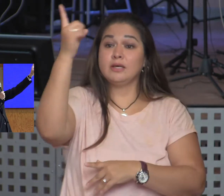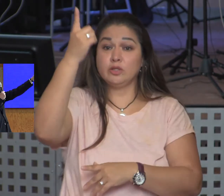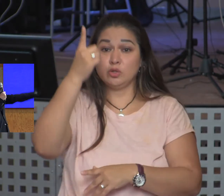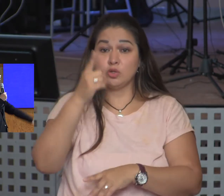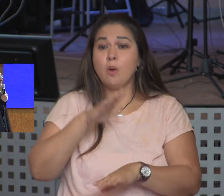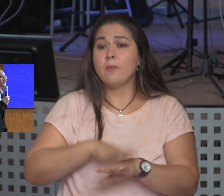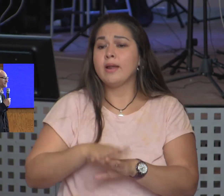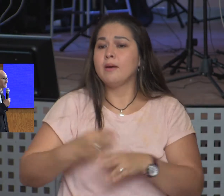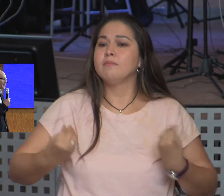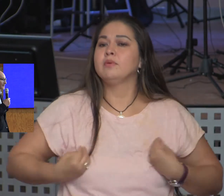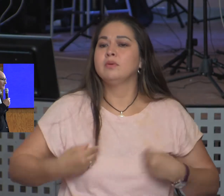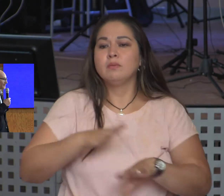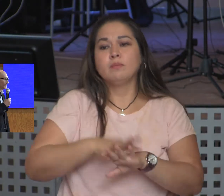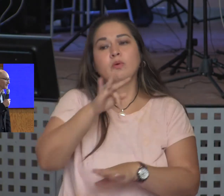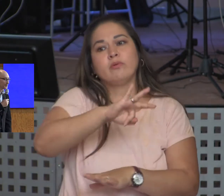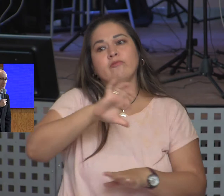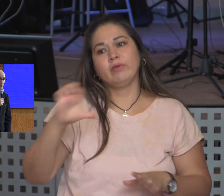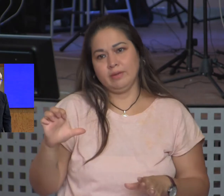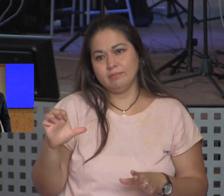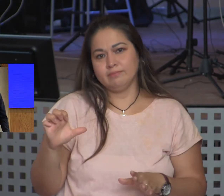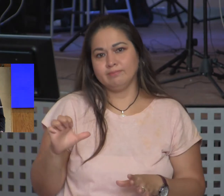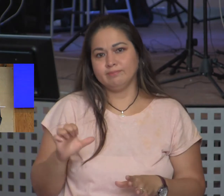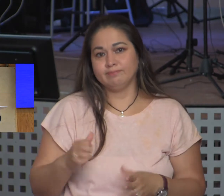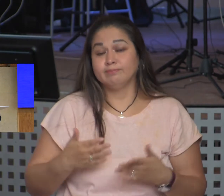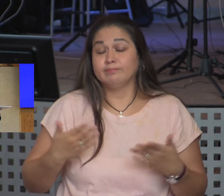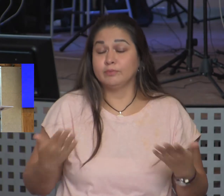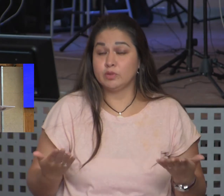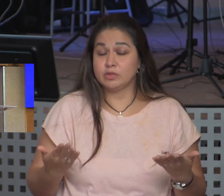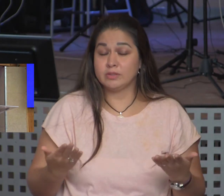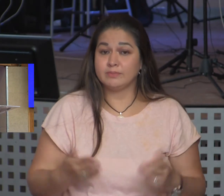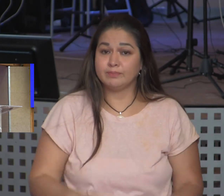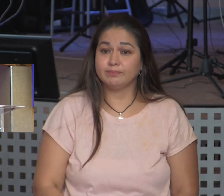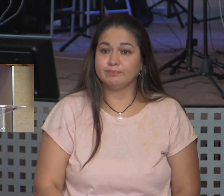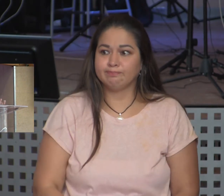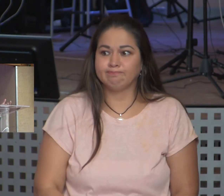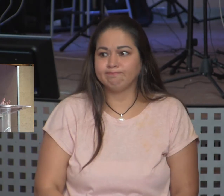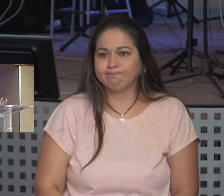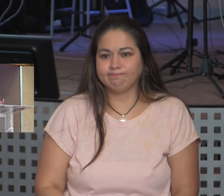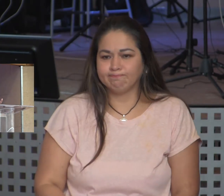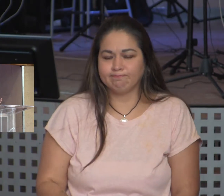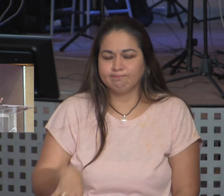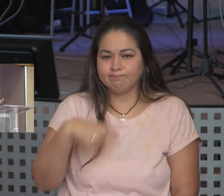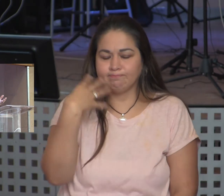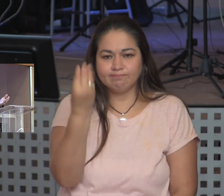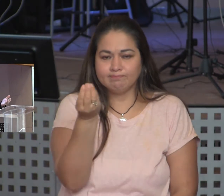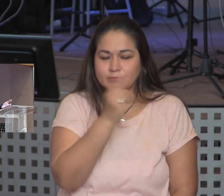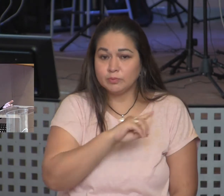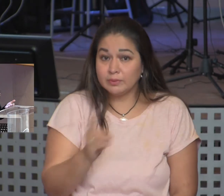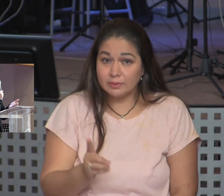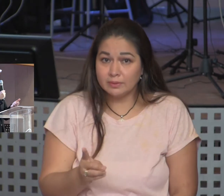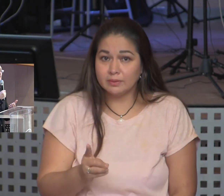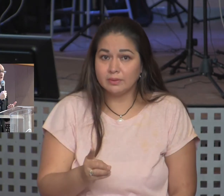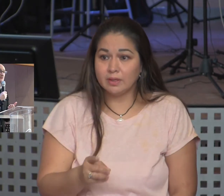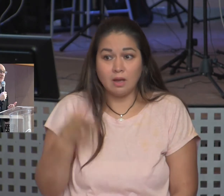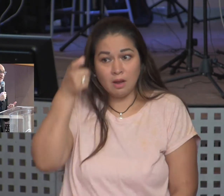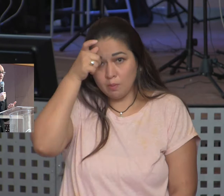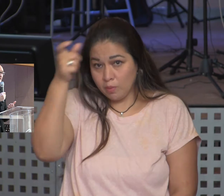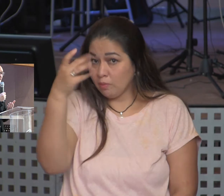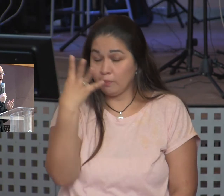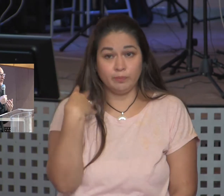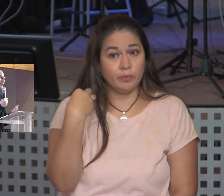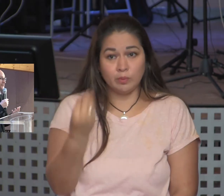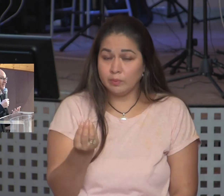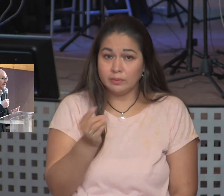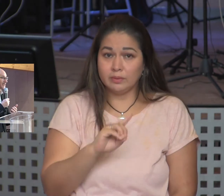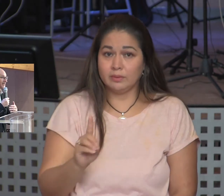por medio de la fe. Pero no llegaron a entenderlo. Como no llegaron a entenderlo, lamentablemente no pudieron vivir